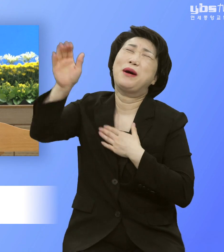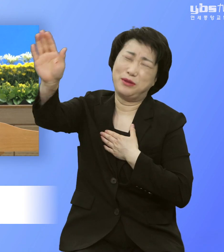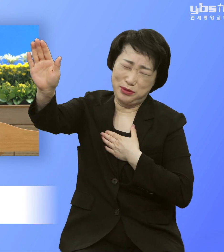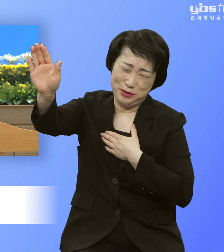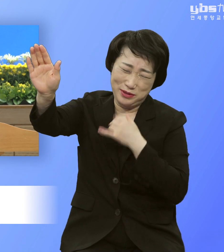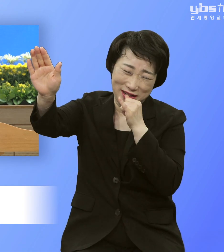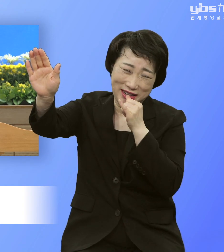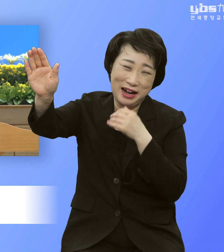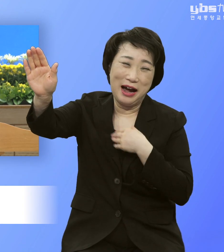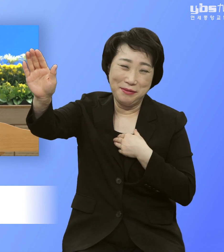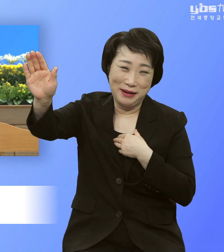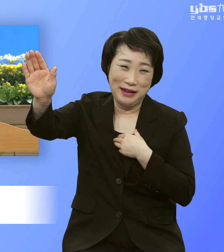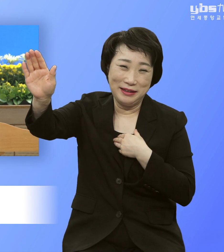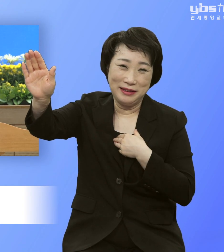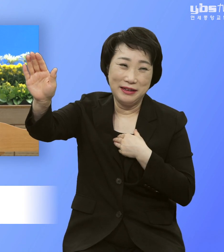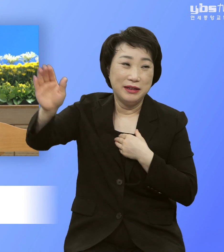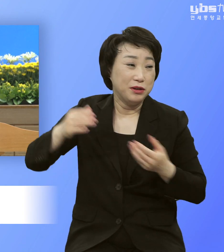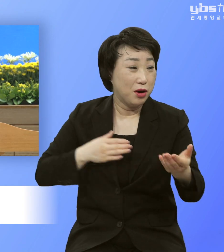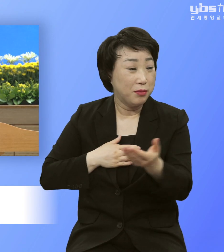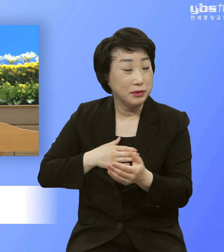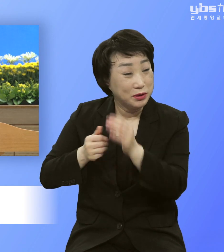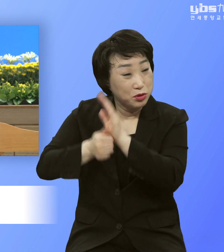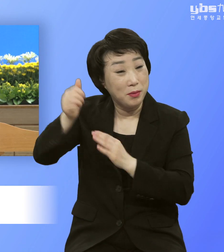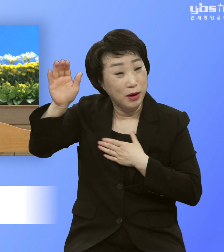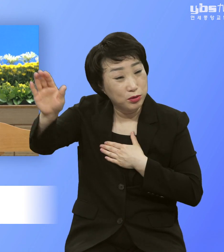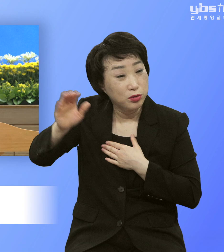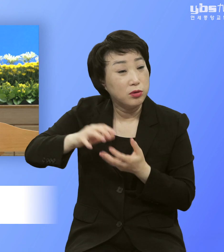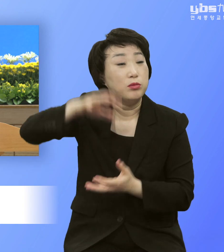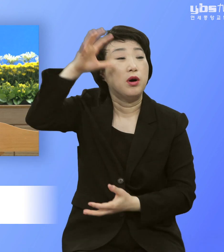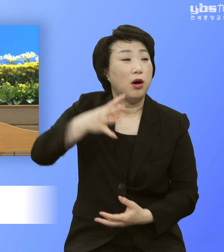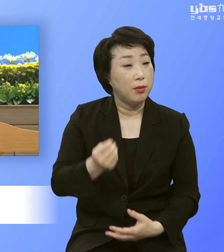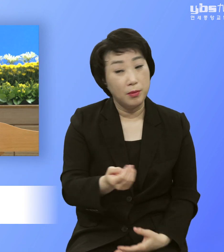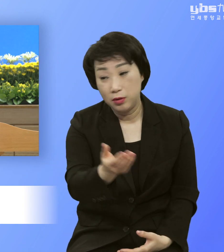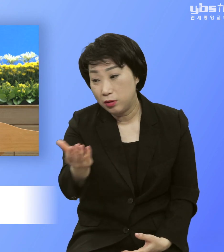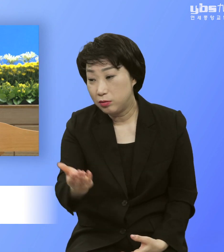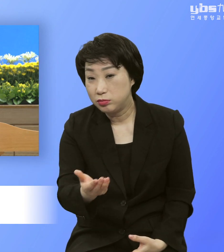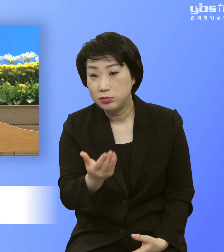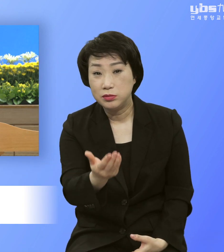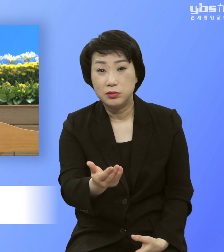된다. 근데 여러분 속에 그 소망이 얼마나 있어?